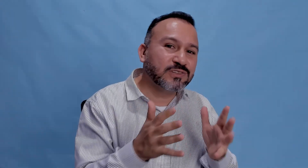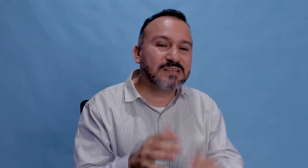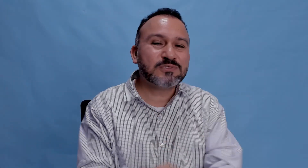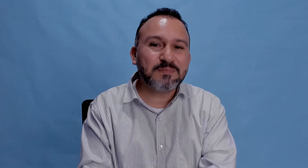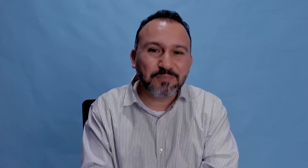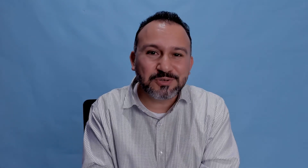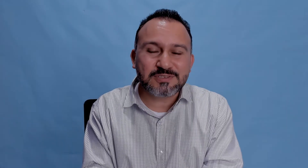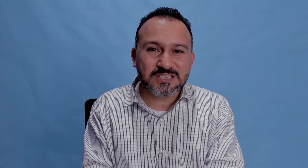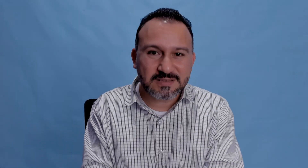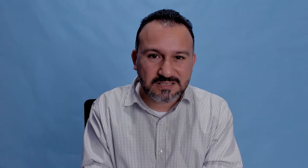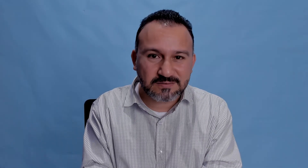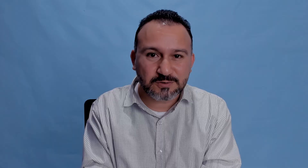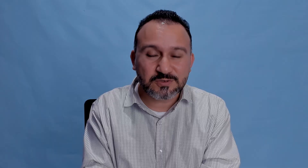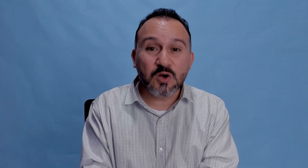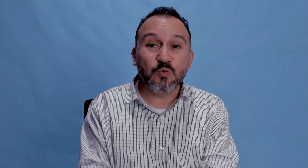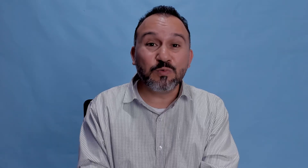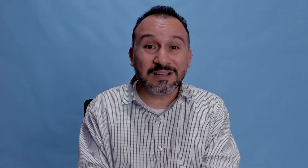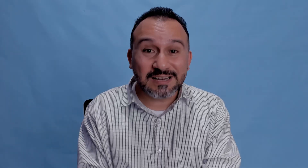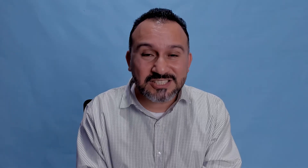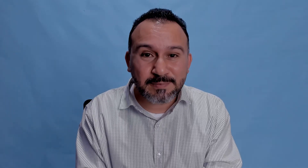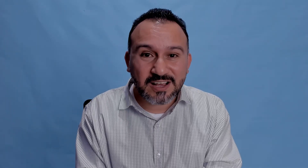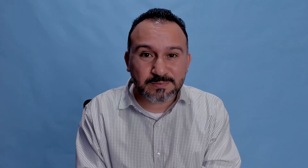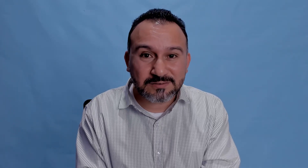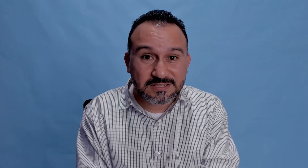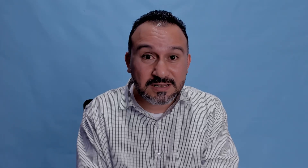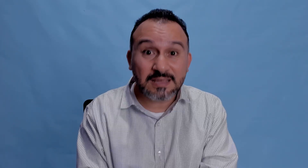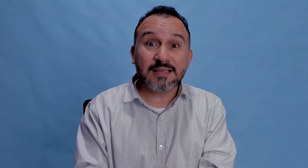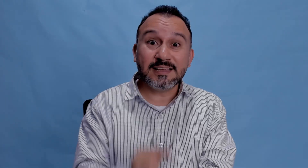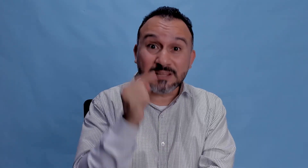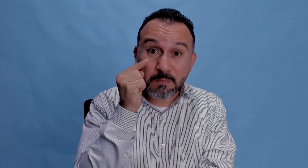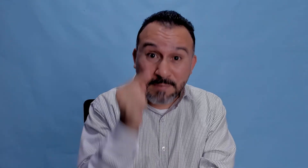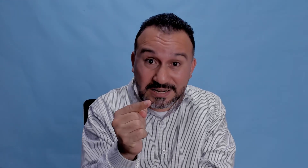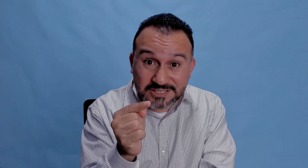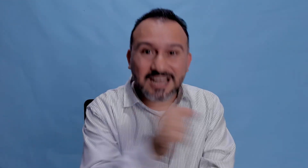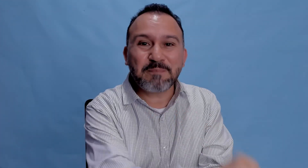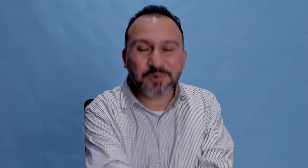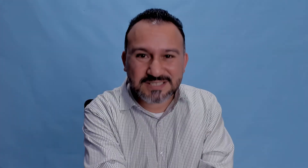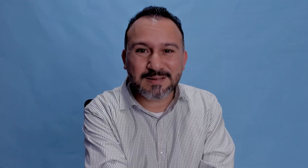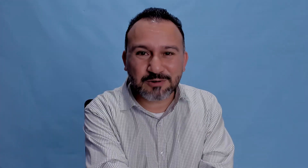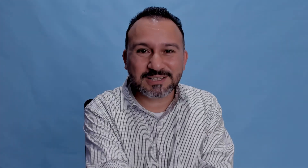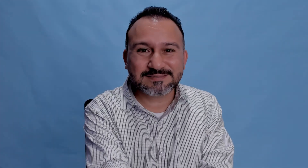aprofundamos em pontos específicos. Um grande abraço para você e não perde a próxima aula.